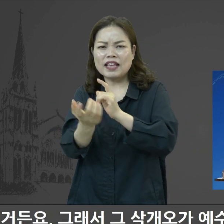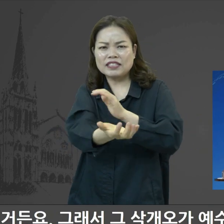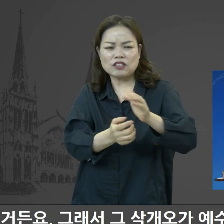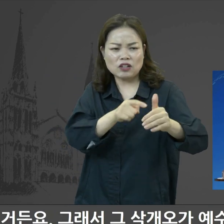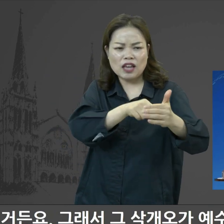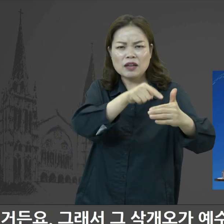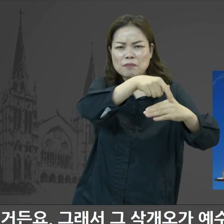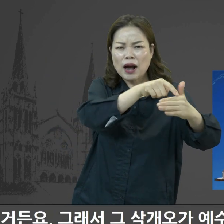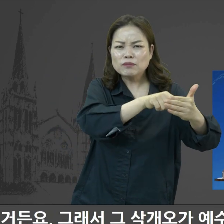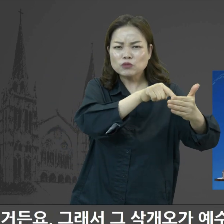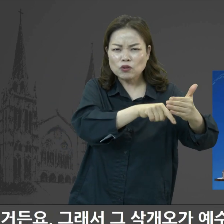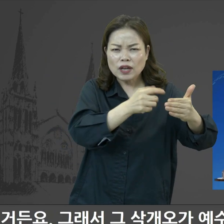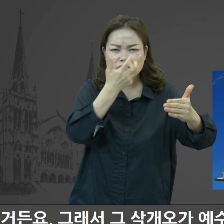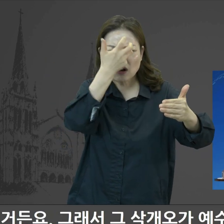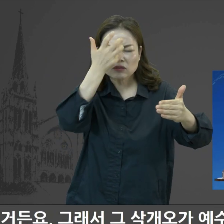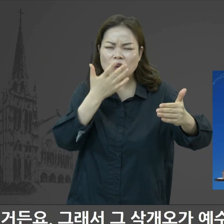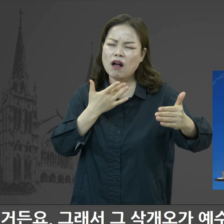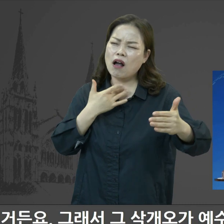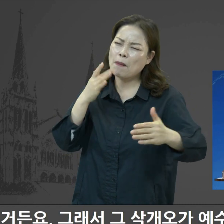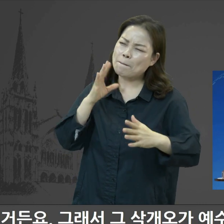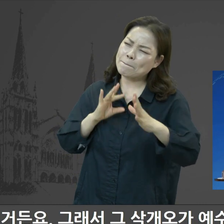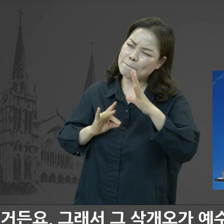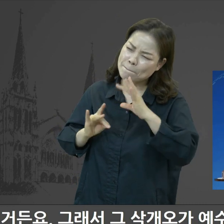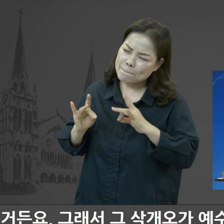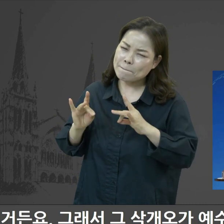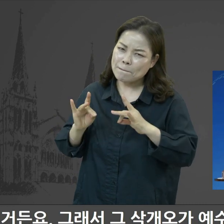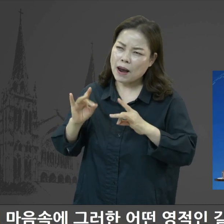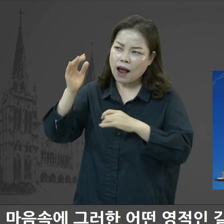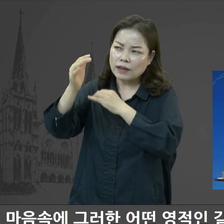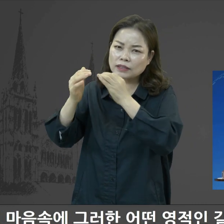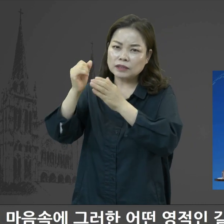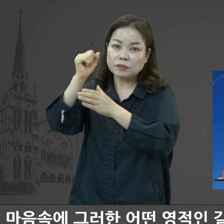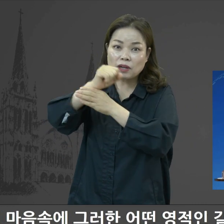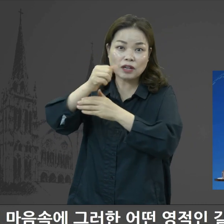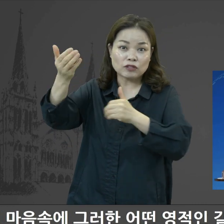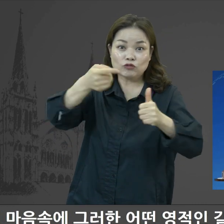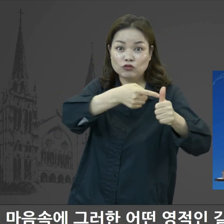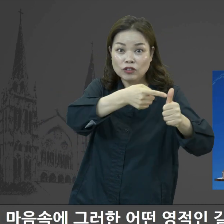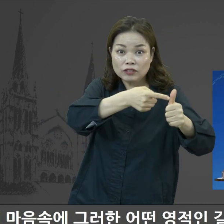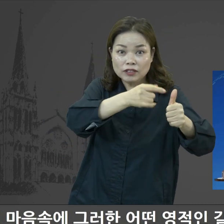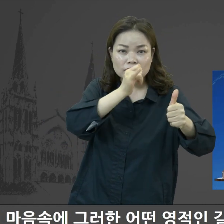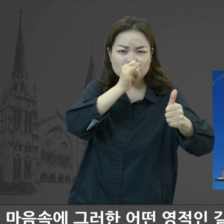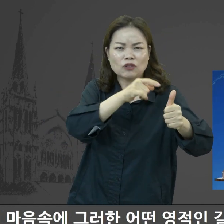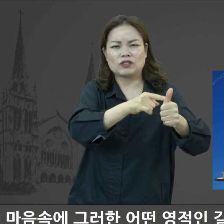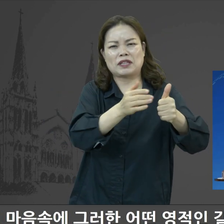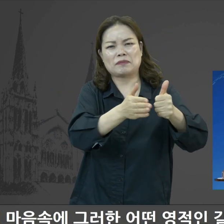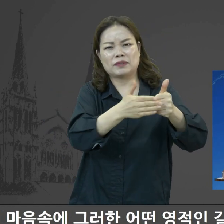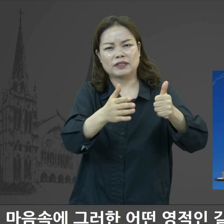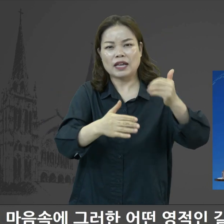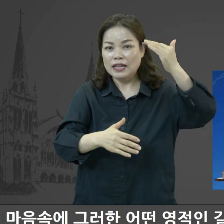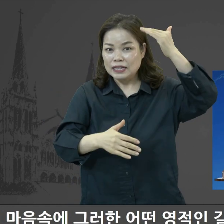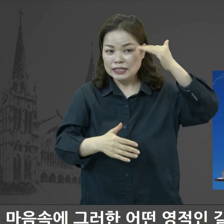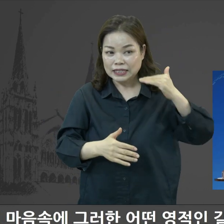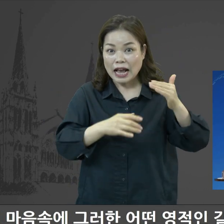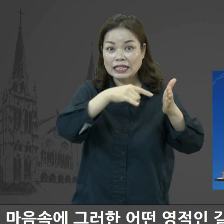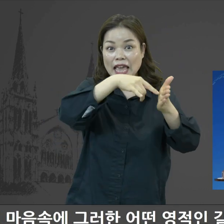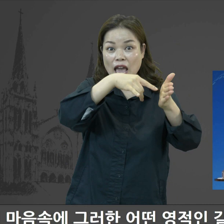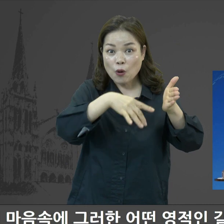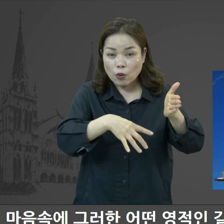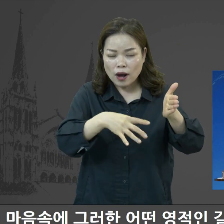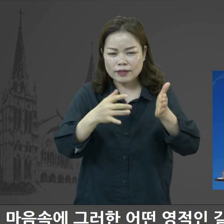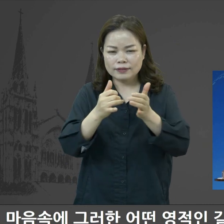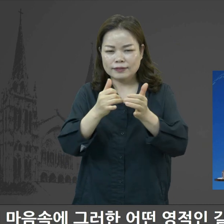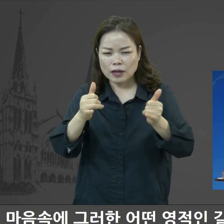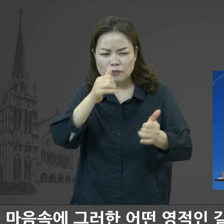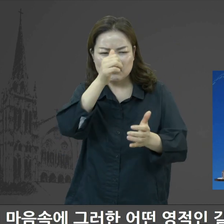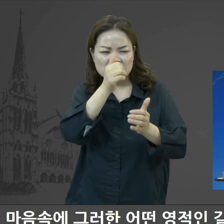마음속에 그러한 어떤 영적인 갈급함을 하나님께서 허락하셨던 것 같아요. 그래서 삭개오가